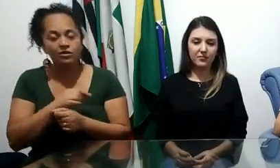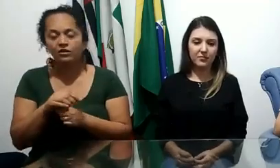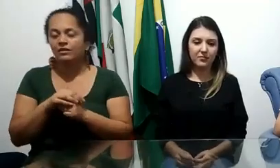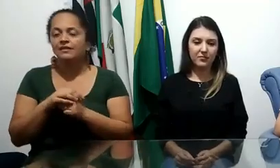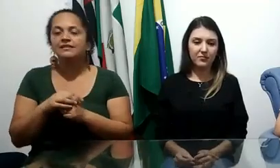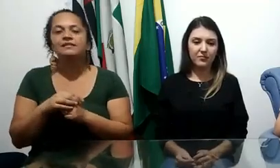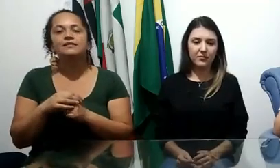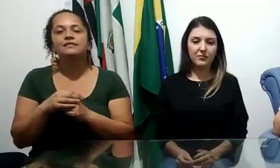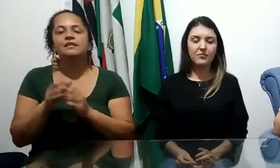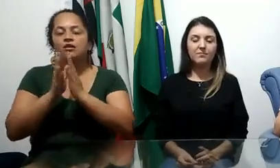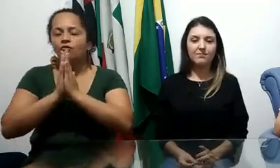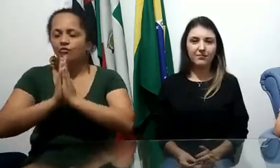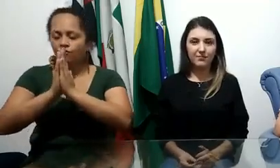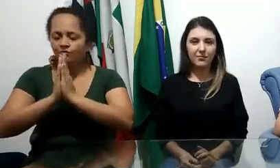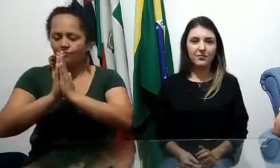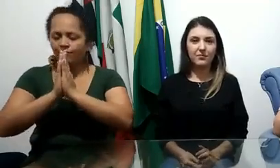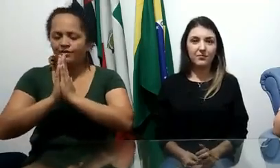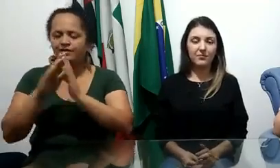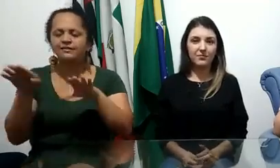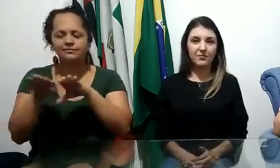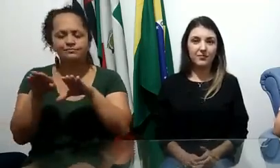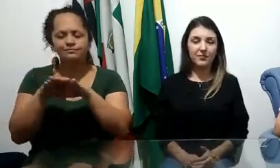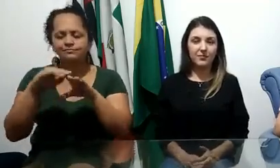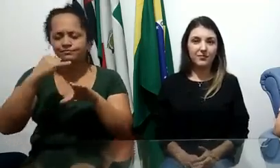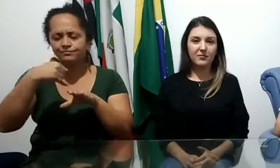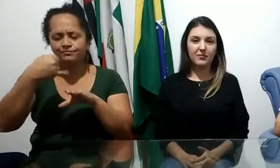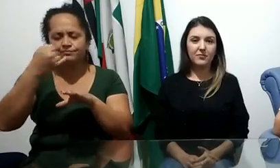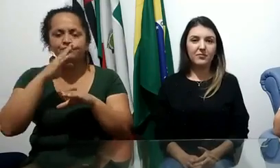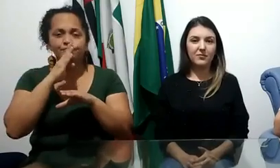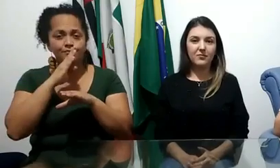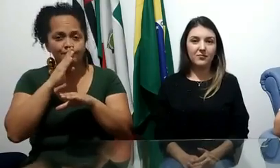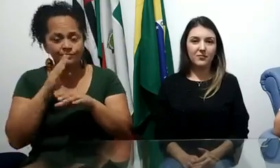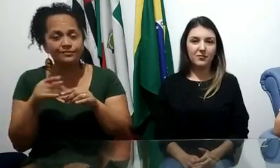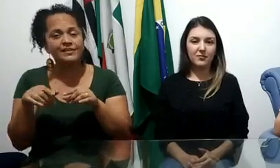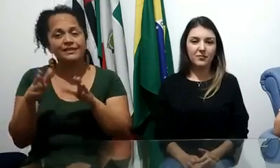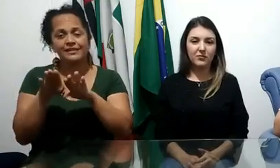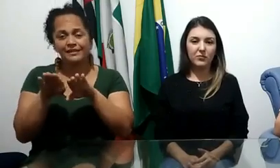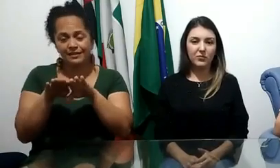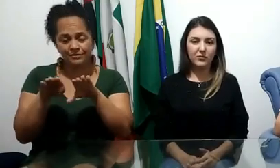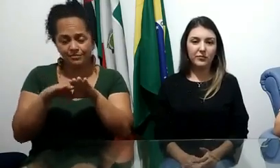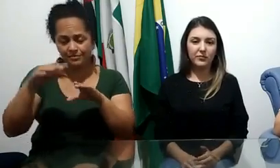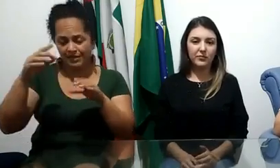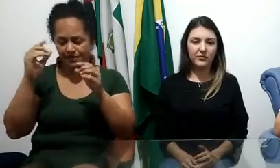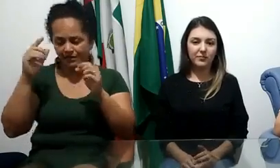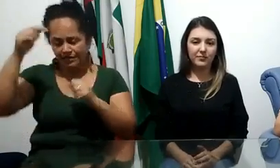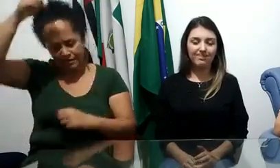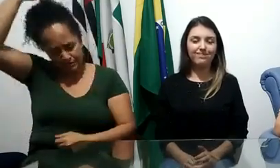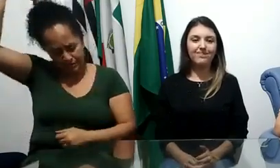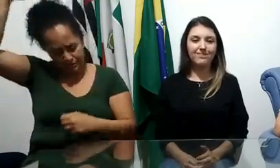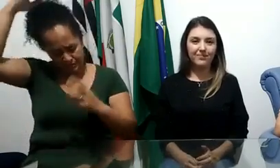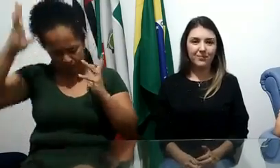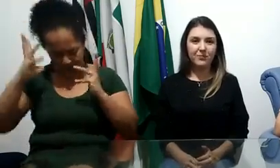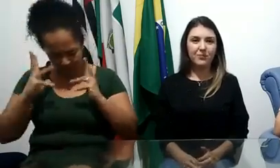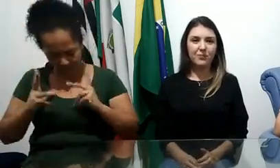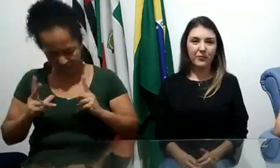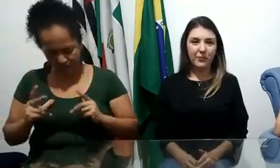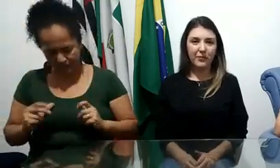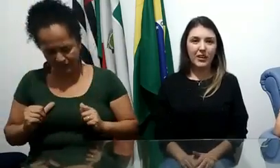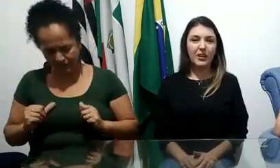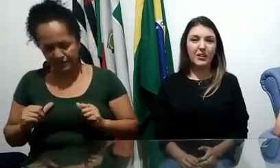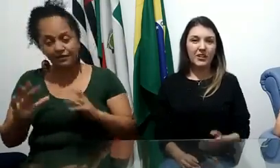a gente passa a jejuar, passa a santificar e passa a depender de Deus, aí tudo é diferente.